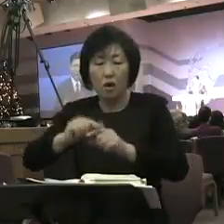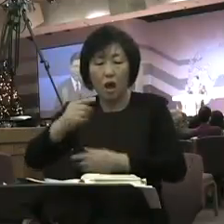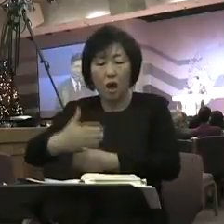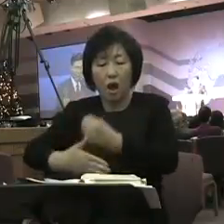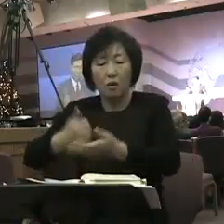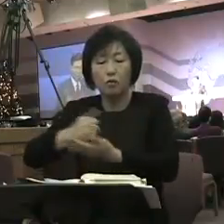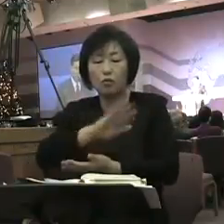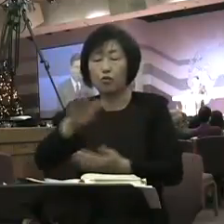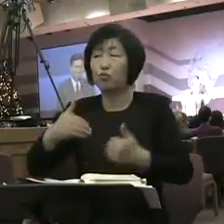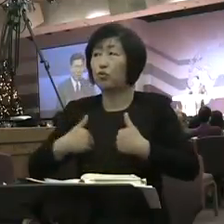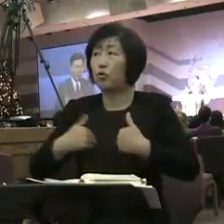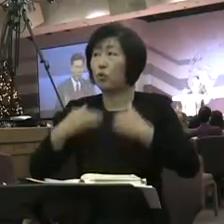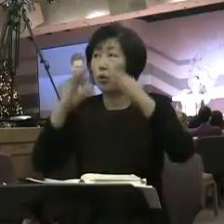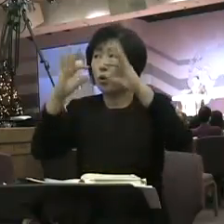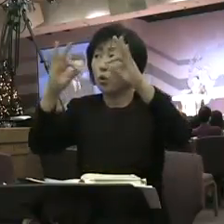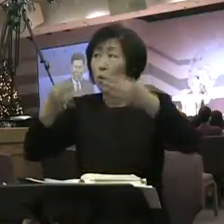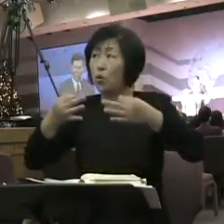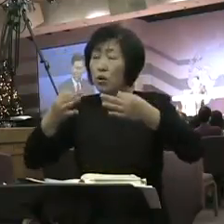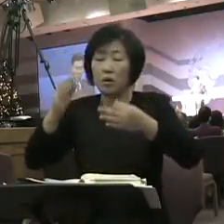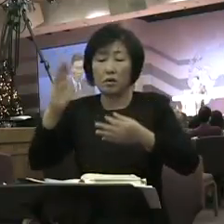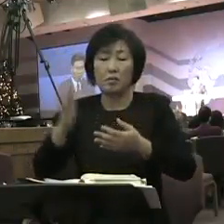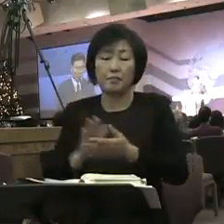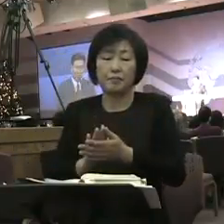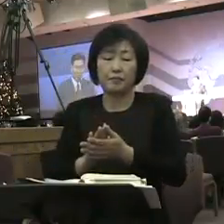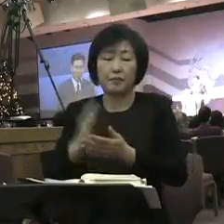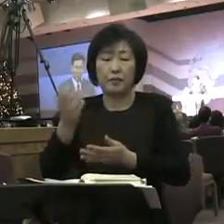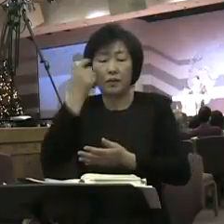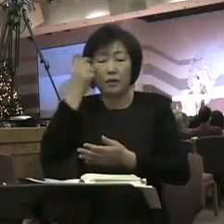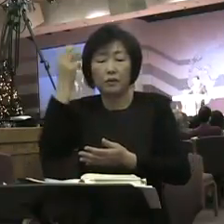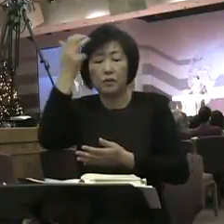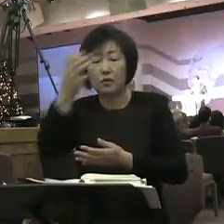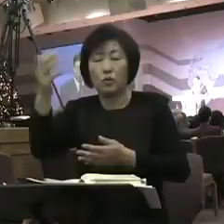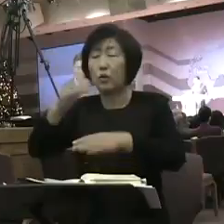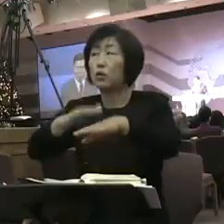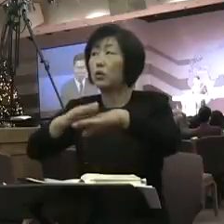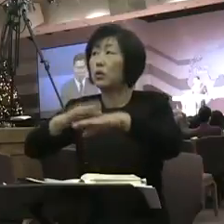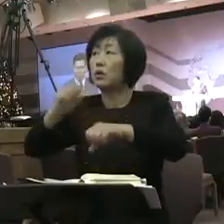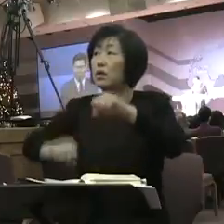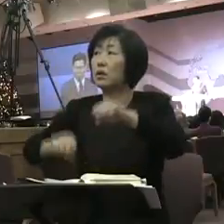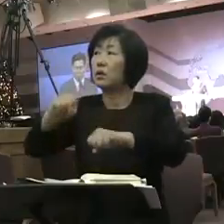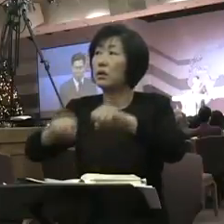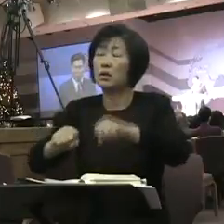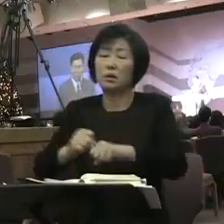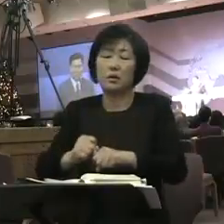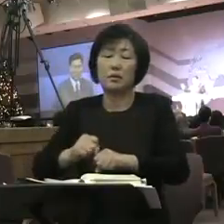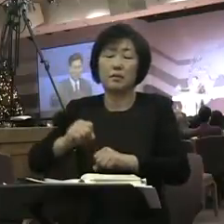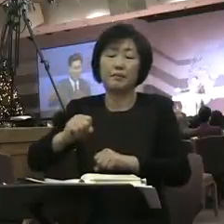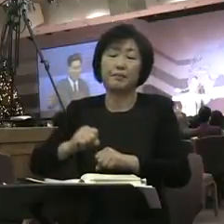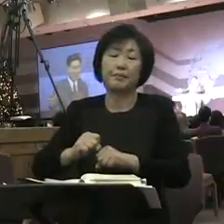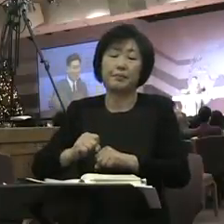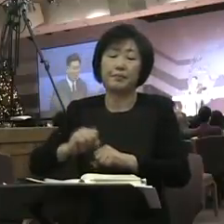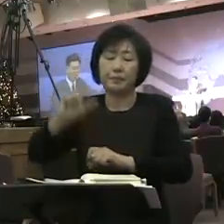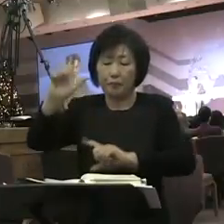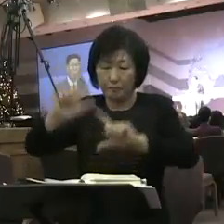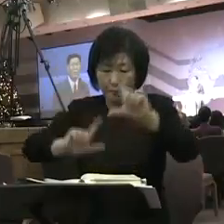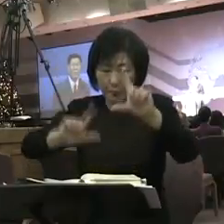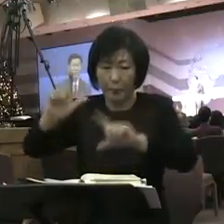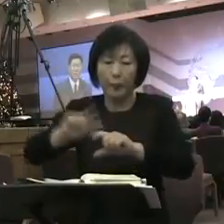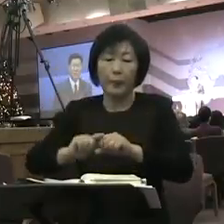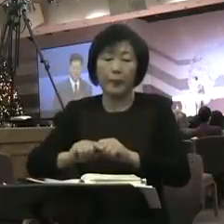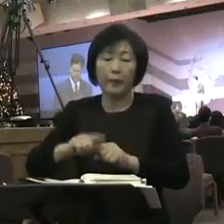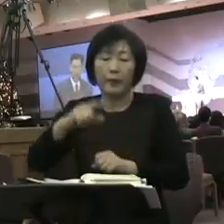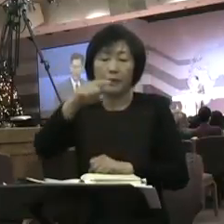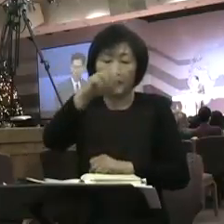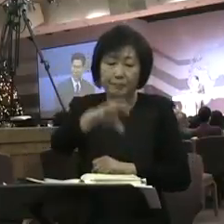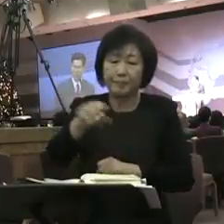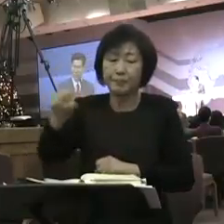보여주십니다. 하나님의 성령의 손이 역사하시면요 이러한 이 하나님의 역사의 모습들은요 여기저기서